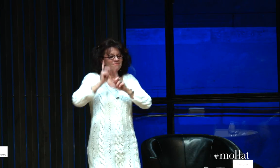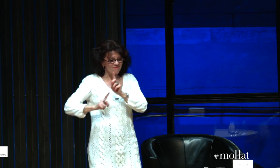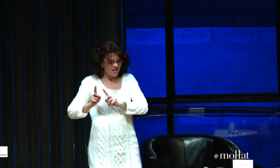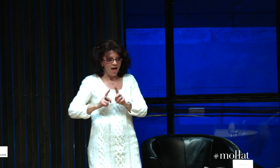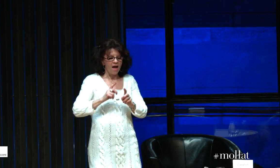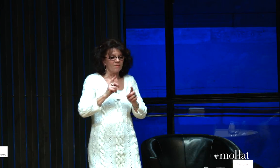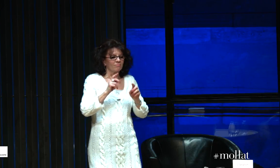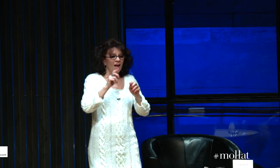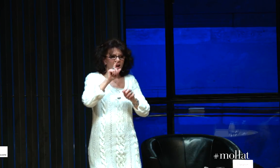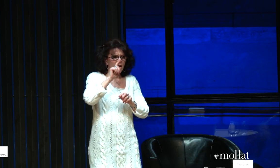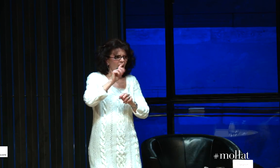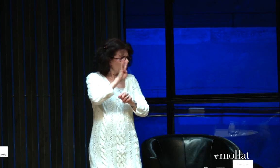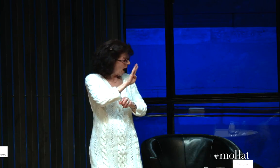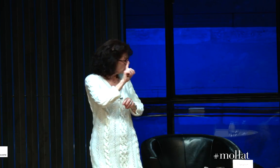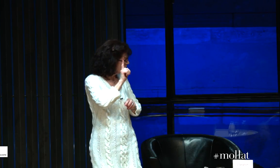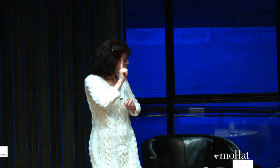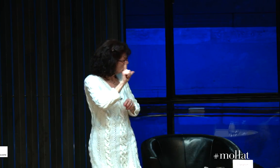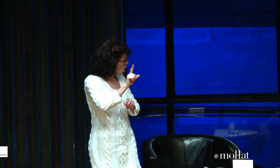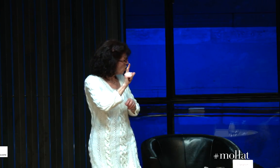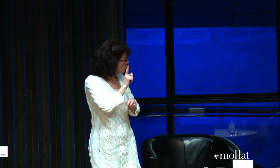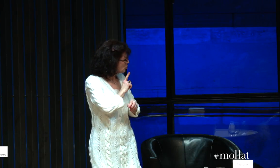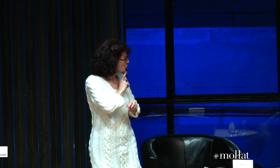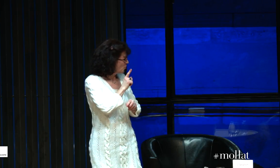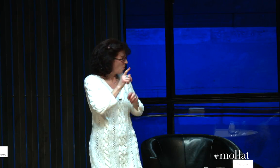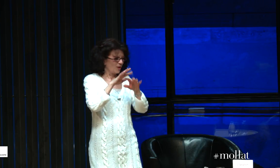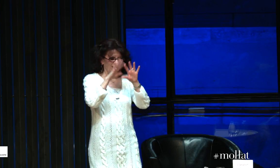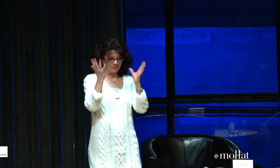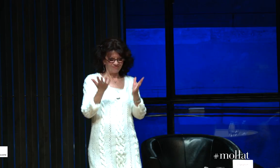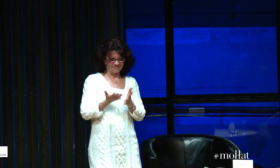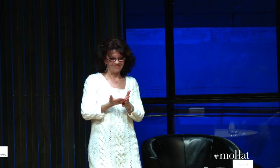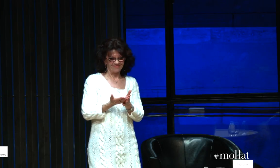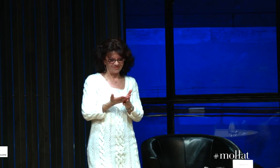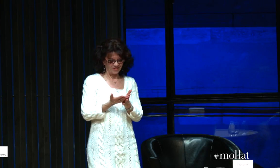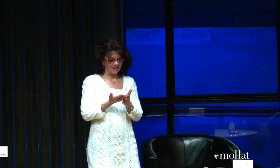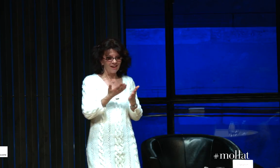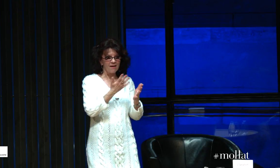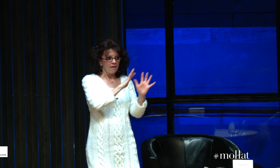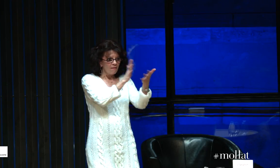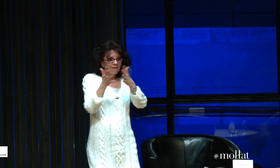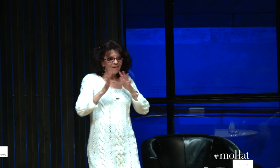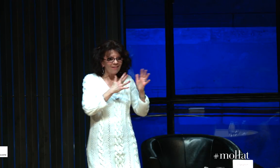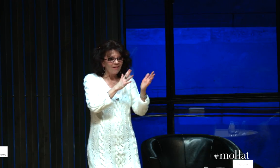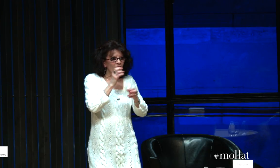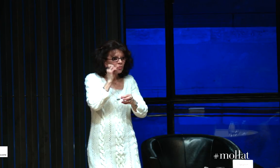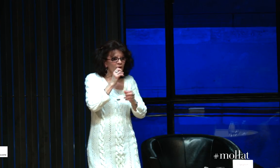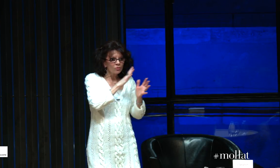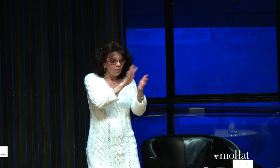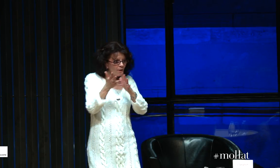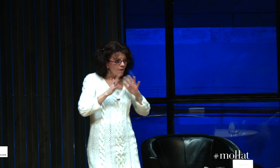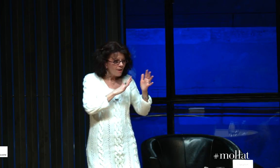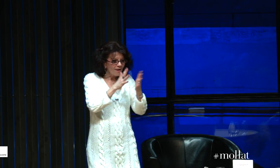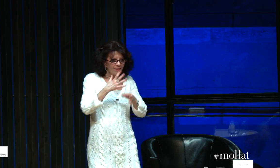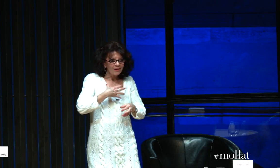nous sommes partis de Paris jusqu'à Milan pendant 42 jours, il me semble. Hein, le voyage a pris 42